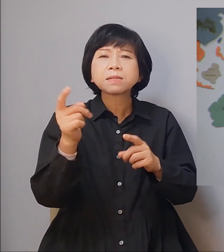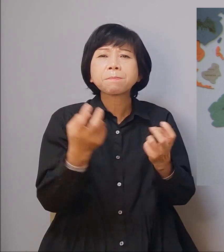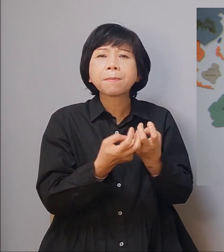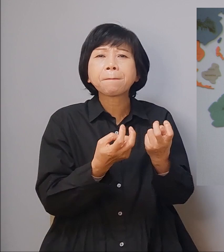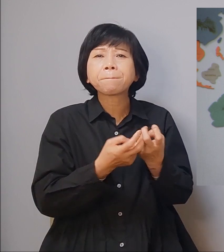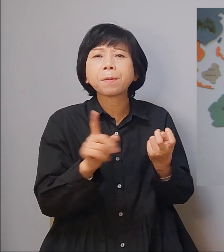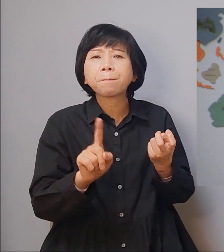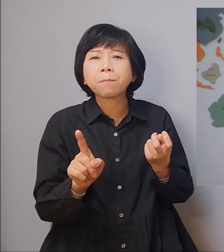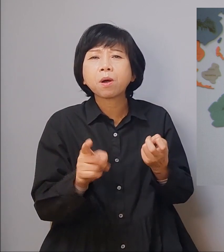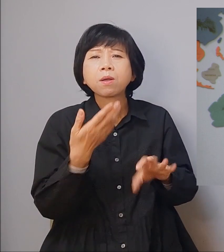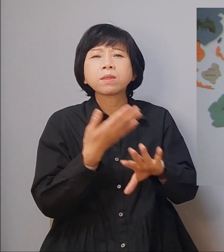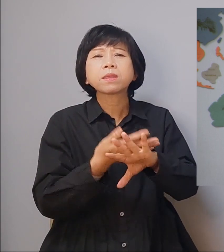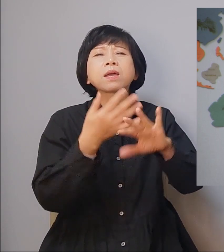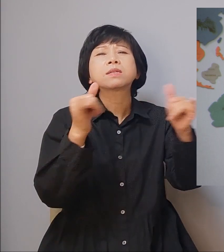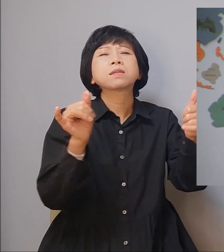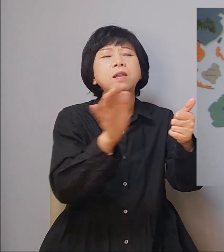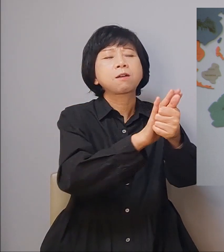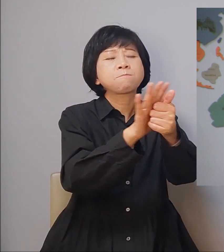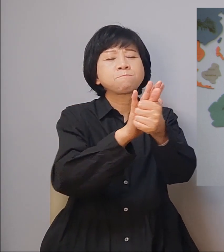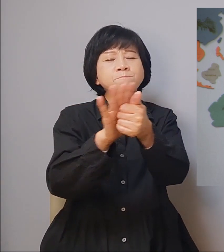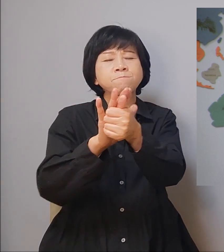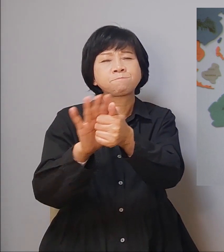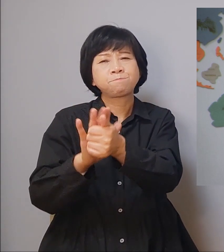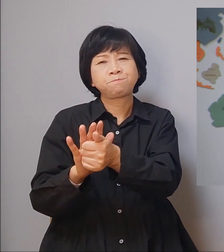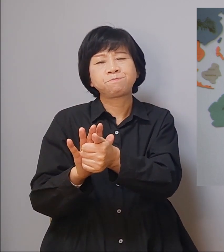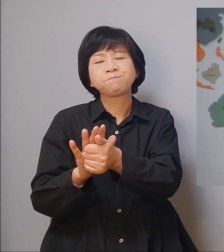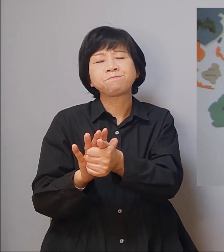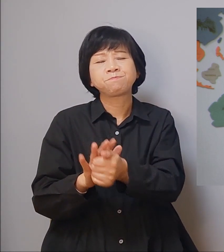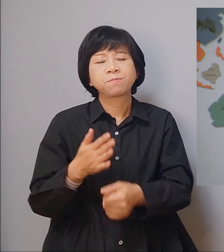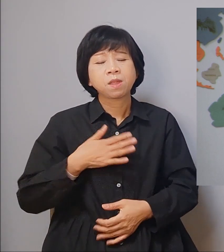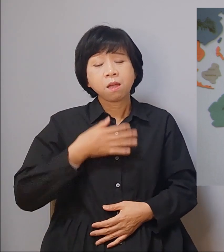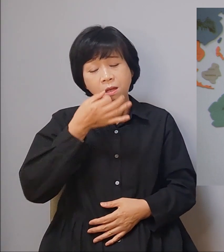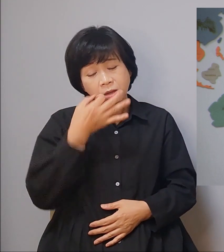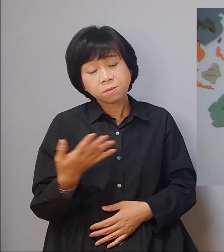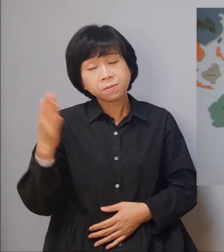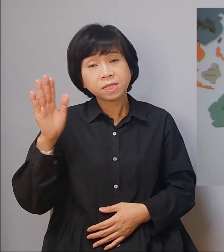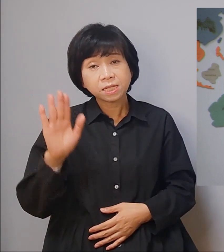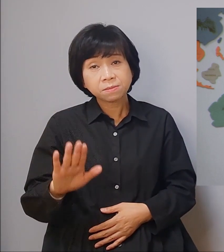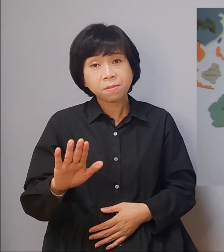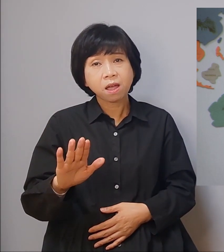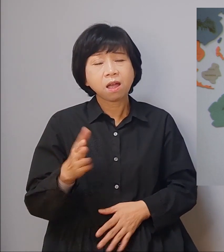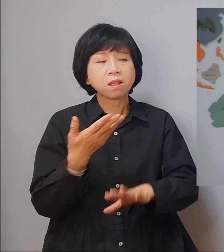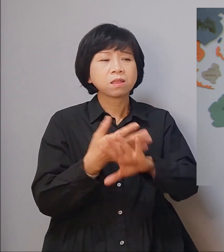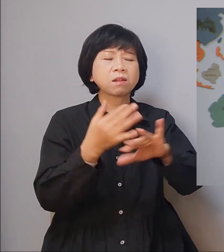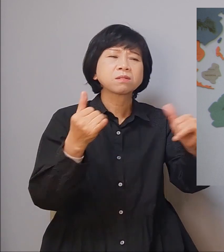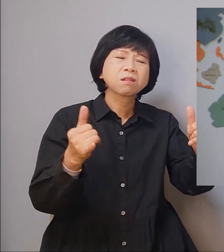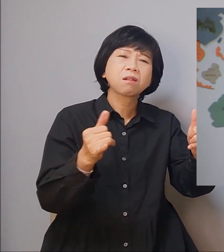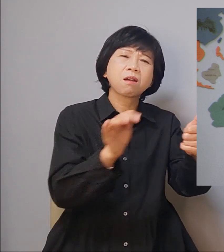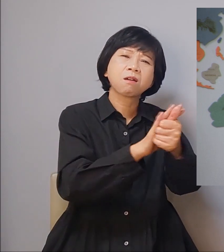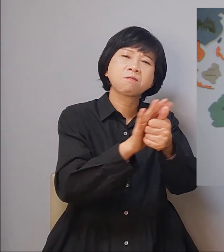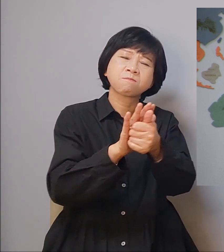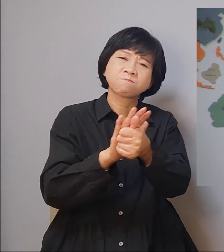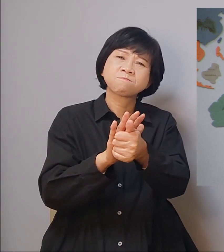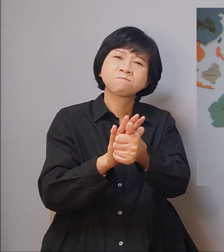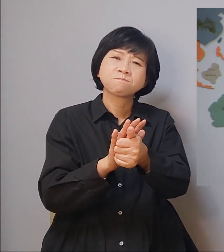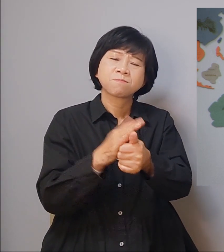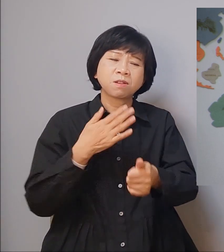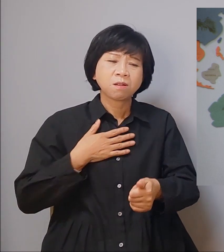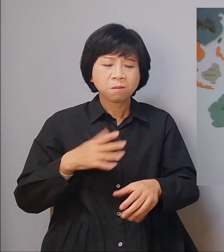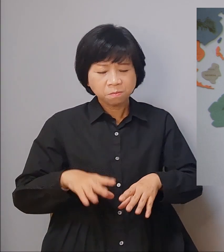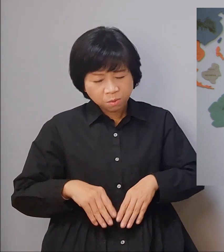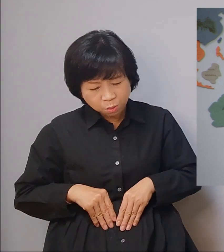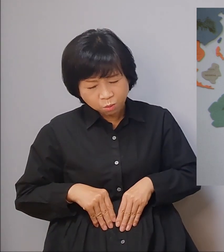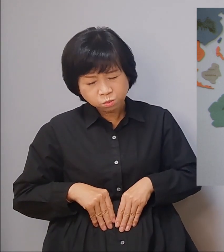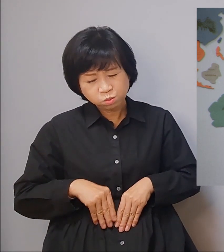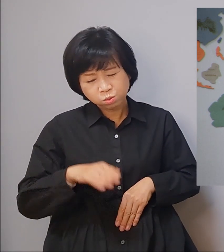사람을 챙기는 겁니다. 나도 힘들어 죽겠는데, 나도 배고파 죽겠는데, 나도